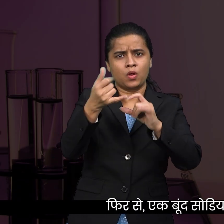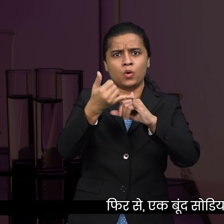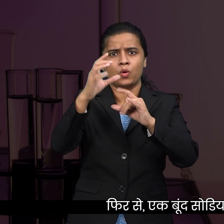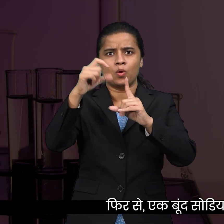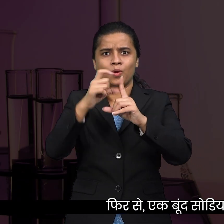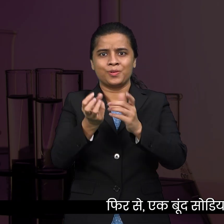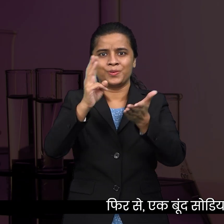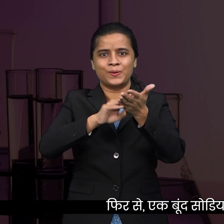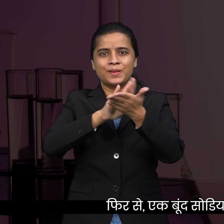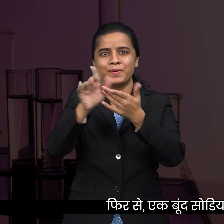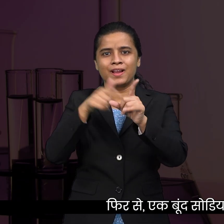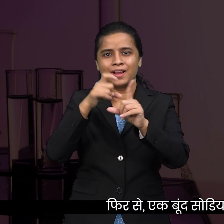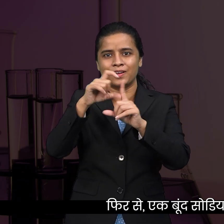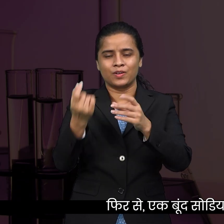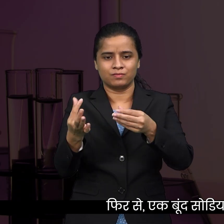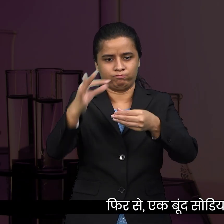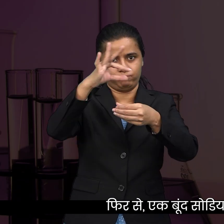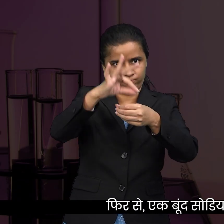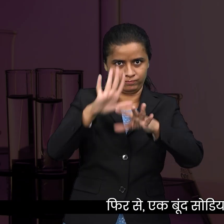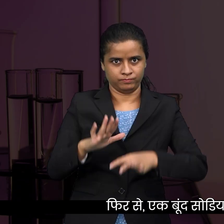को मिलाएं।